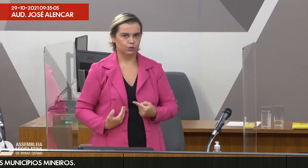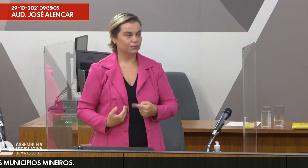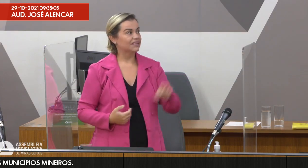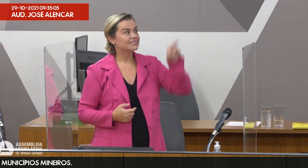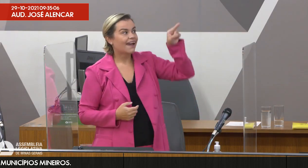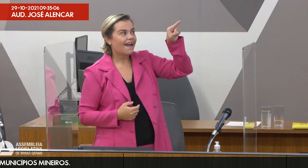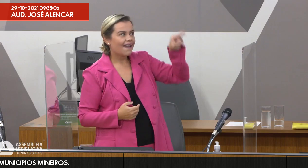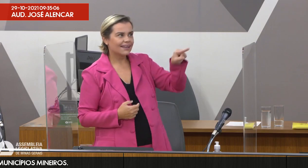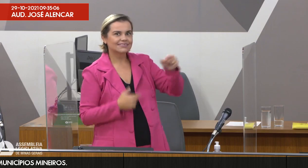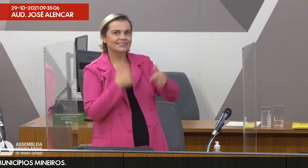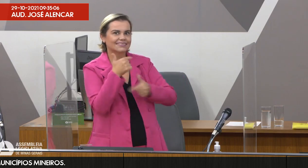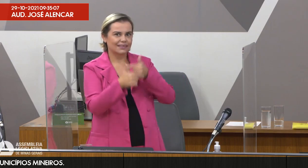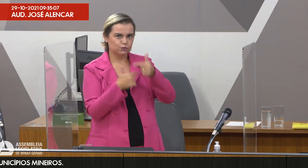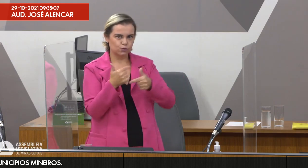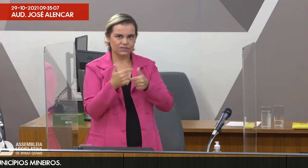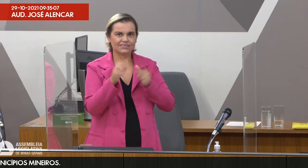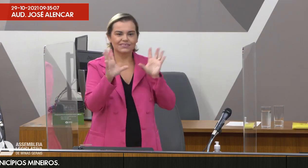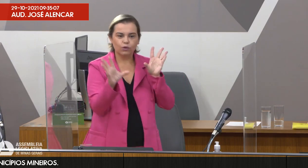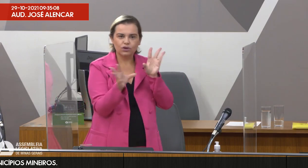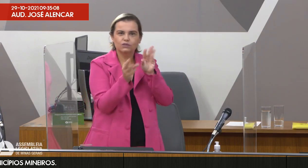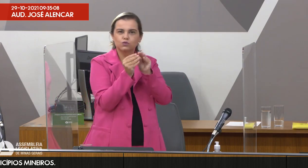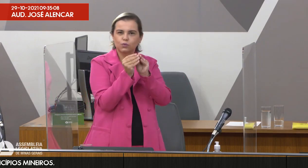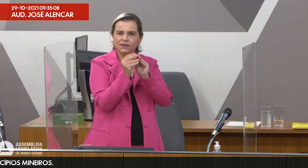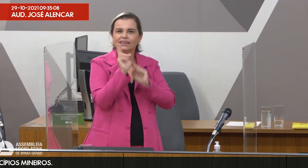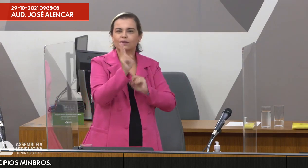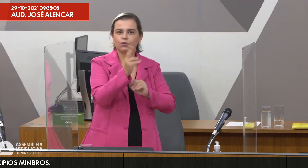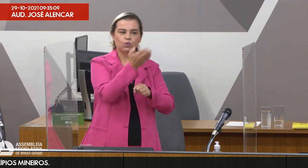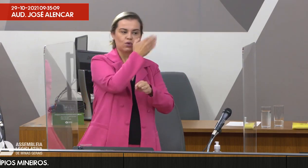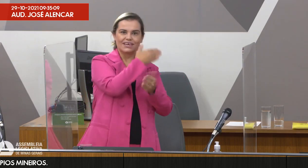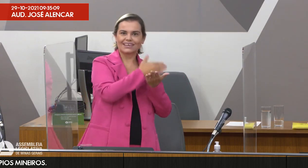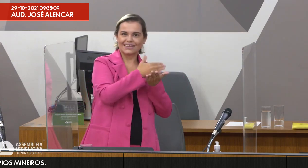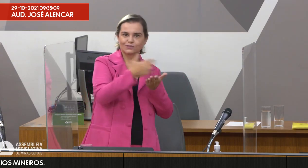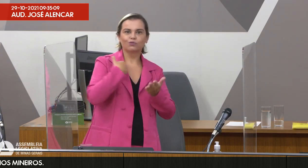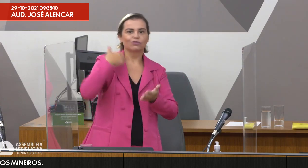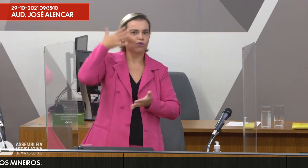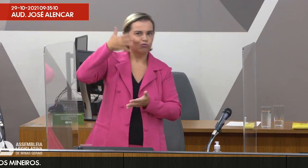desenvolvendo mecanismos de monitoramento e avaliação das políticas públicas.